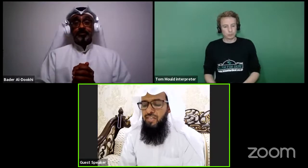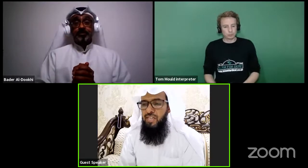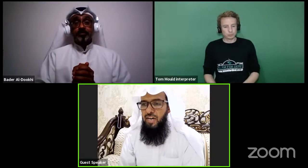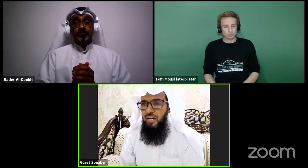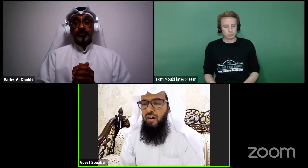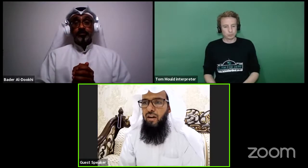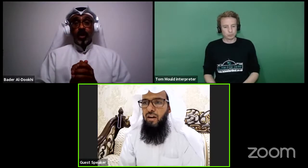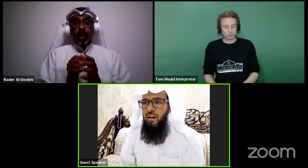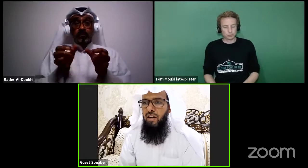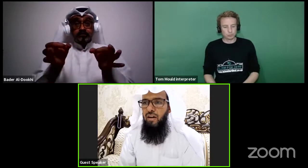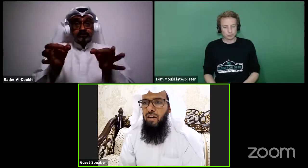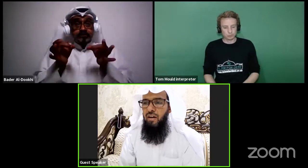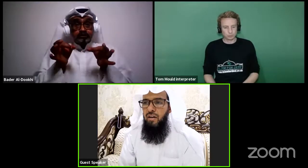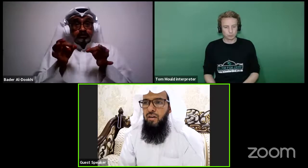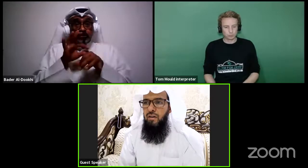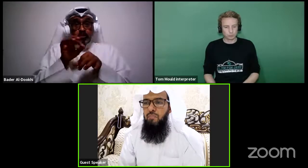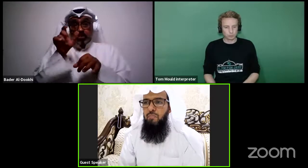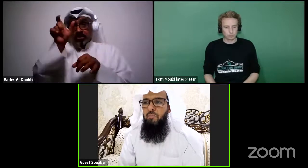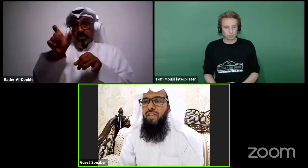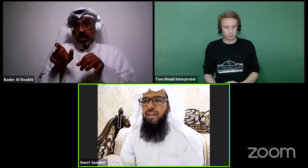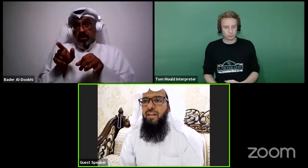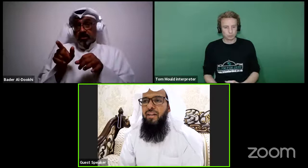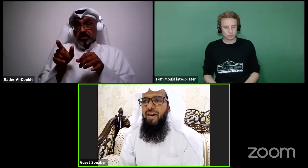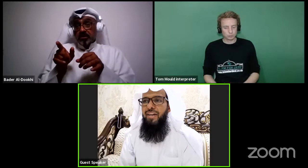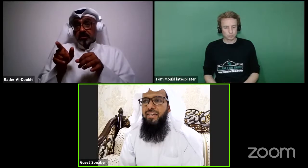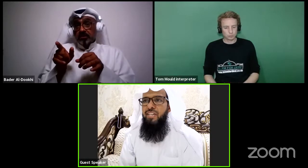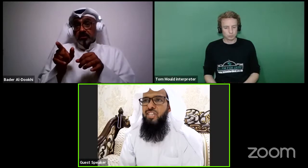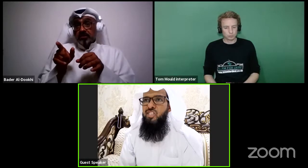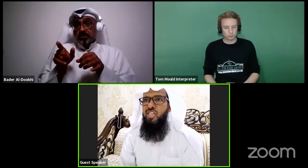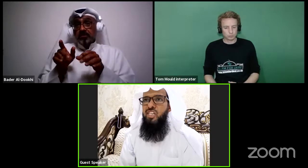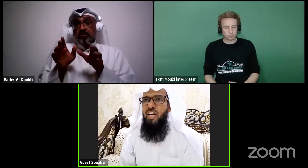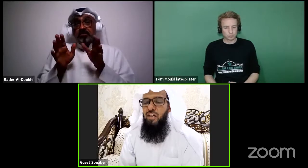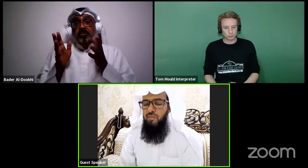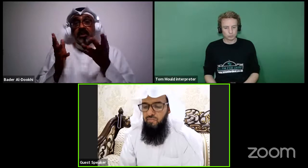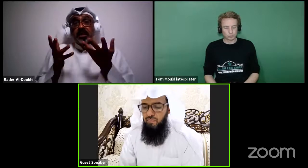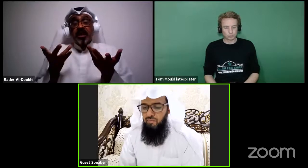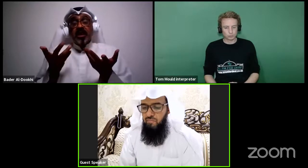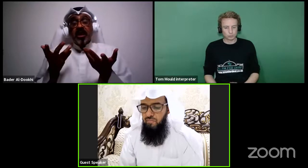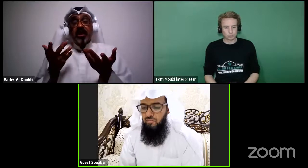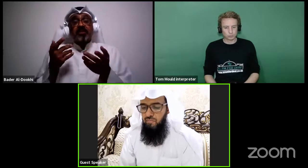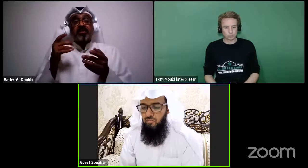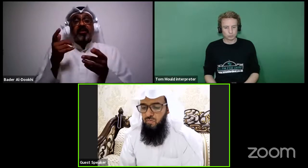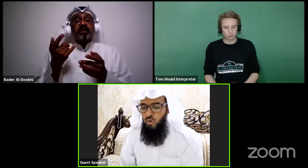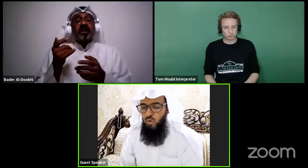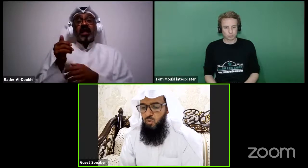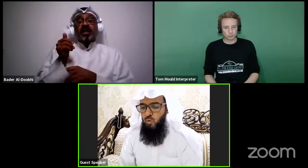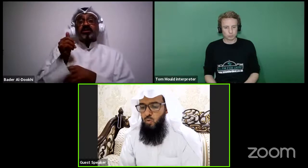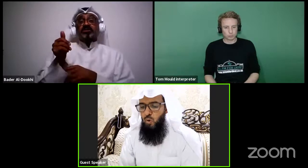يضبط الإنسان من الناحية الجنسية